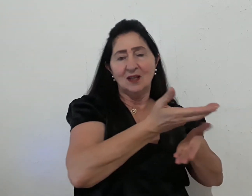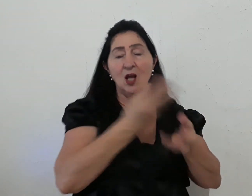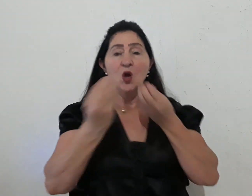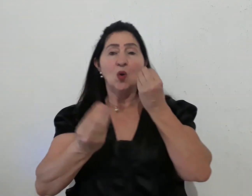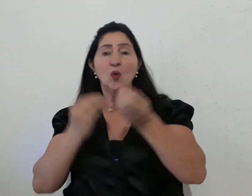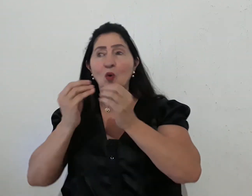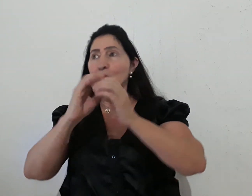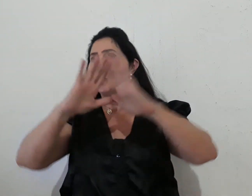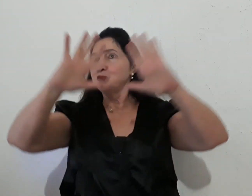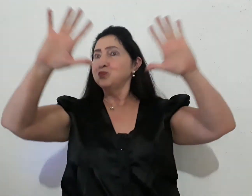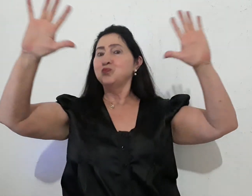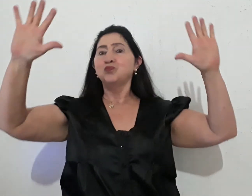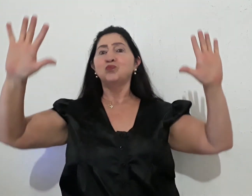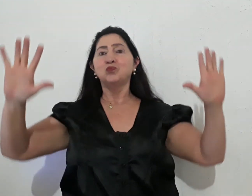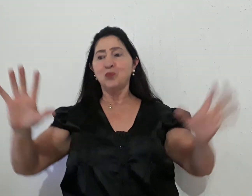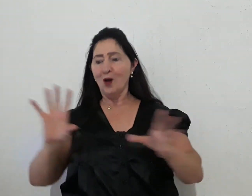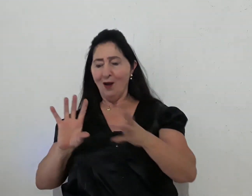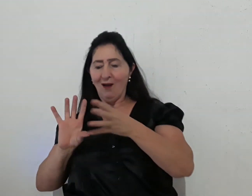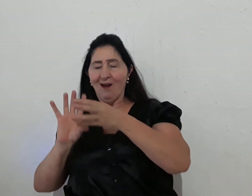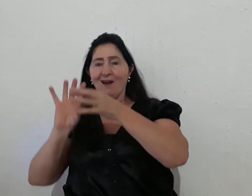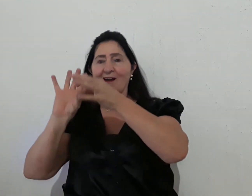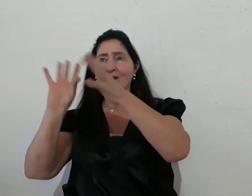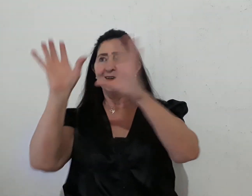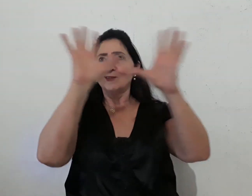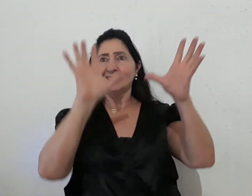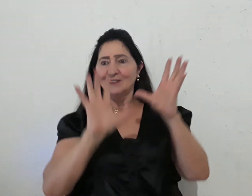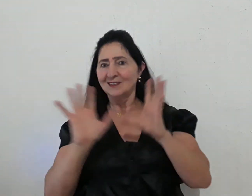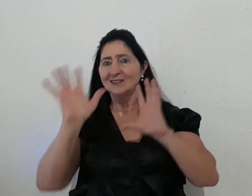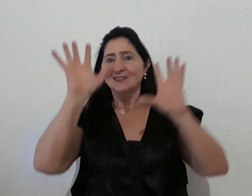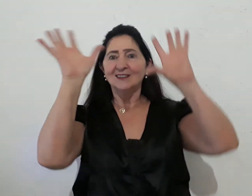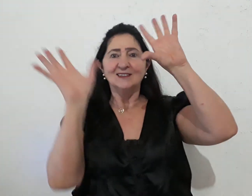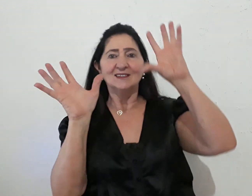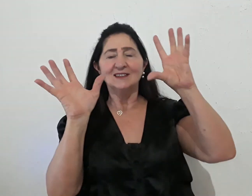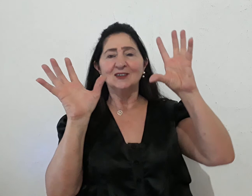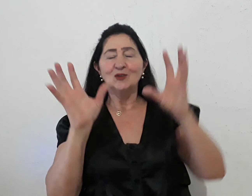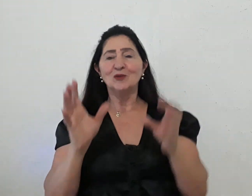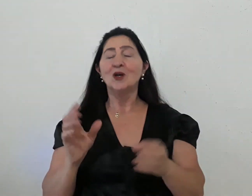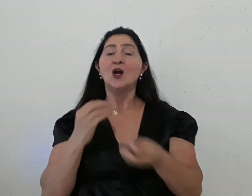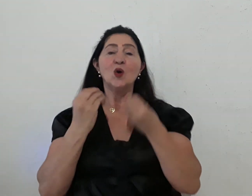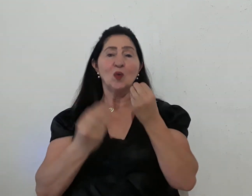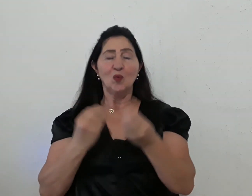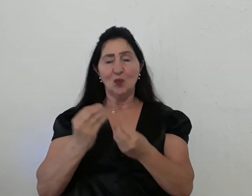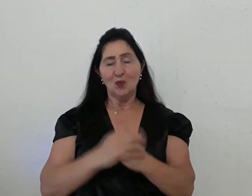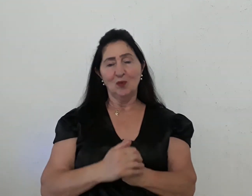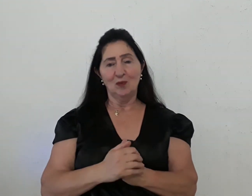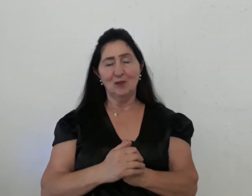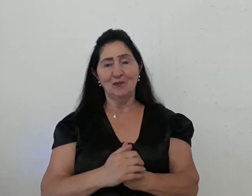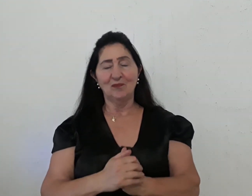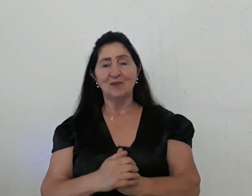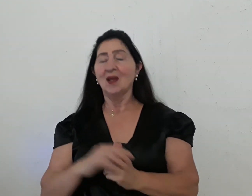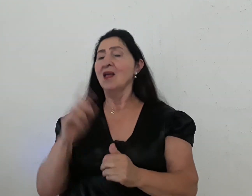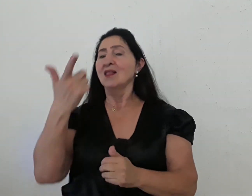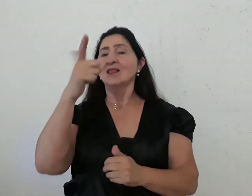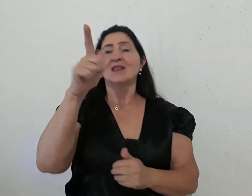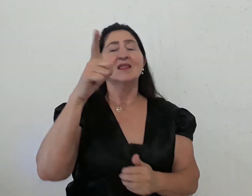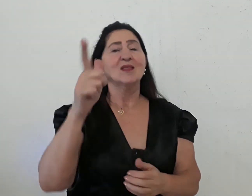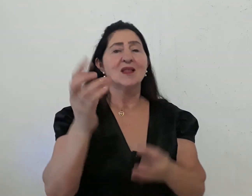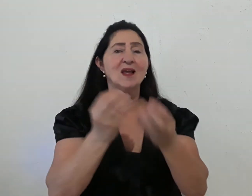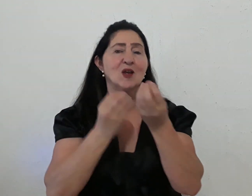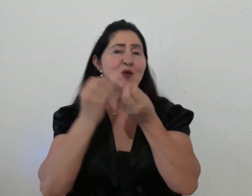de mosaicos com fluência e ritmo. Não há forma sem